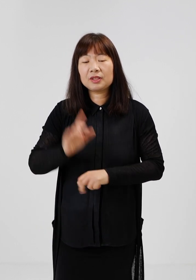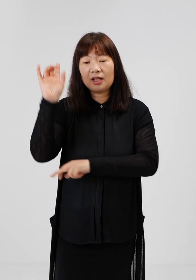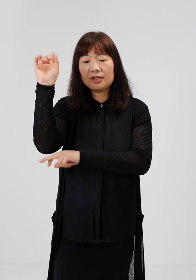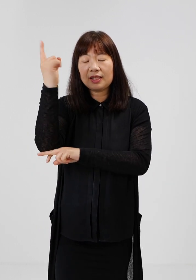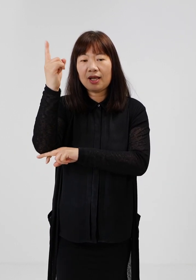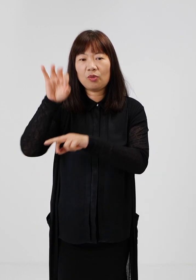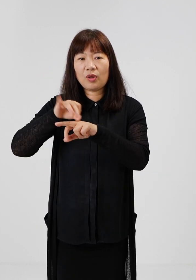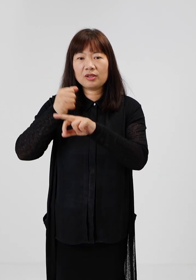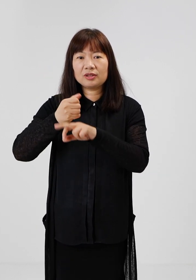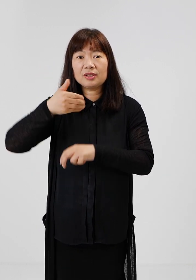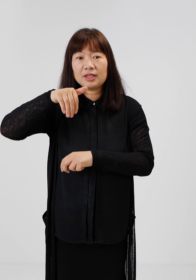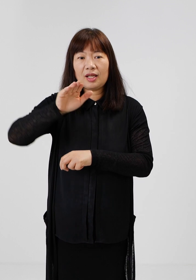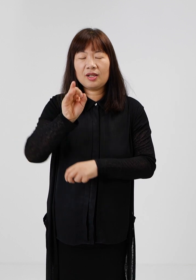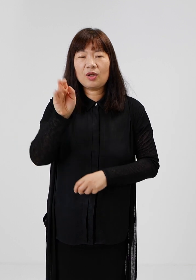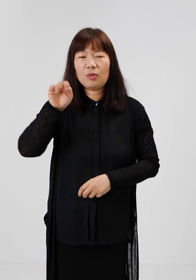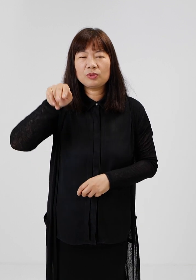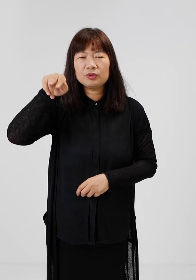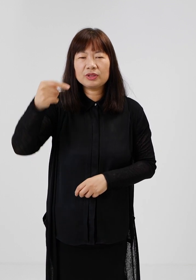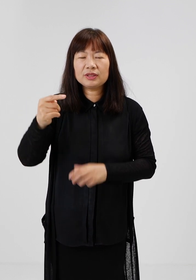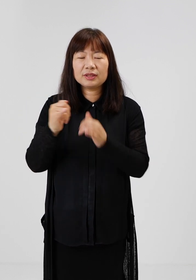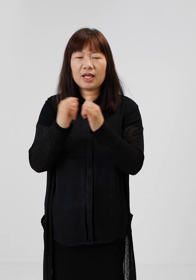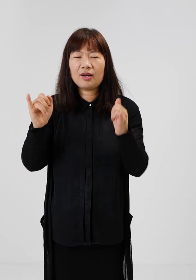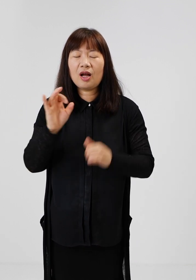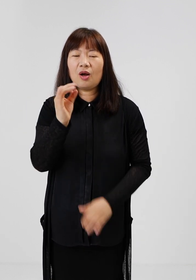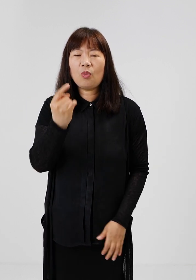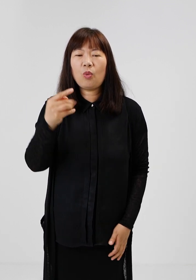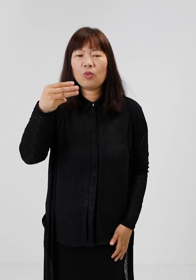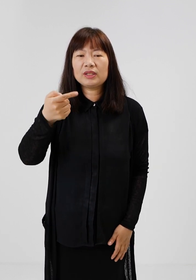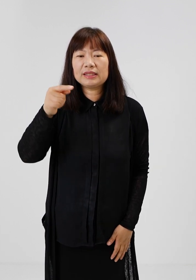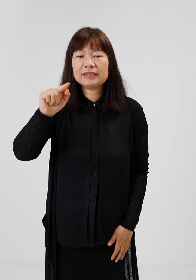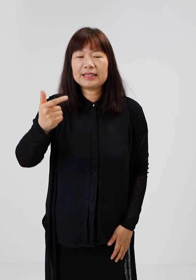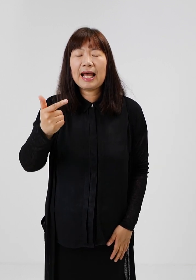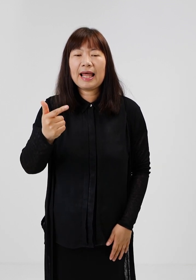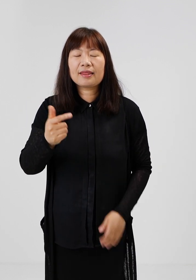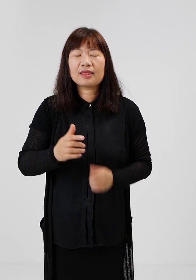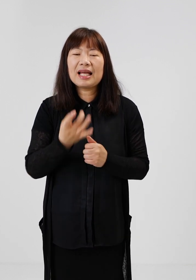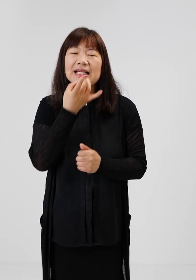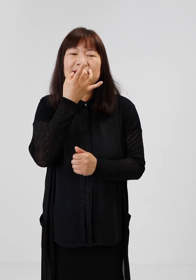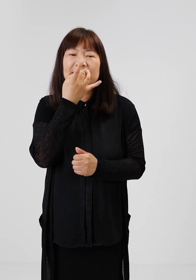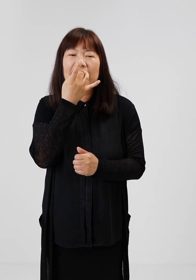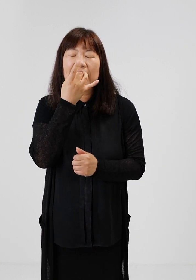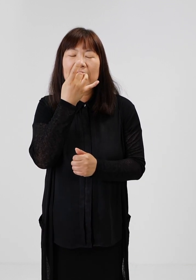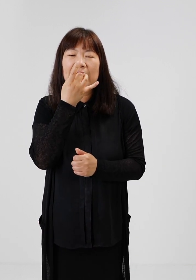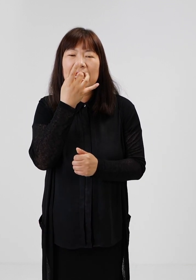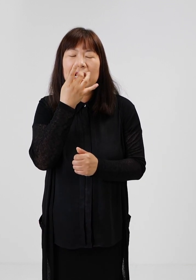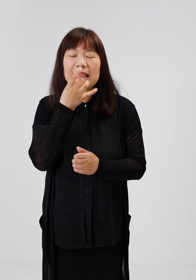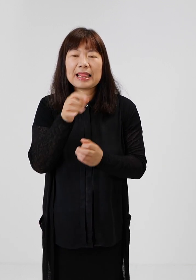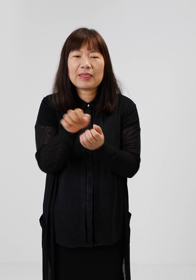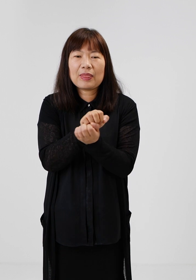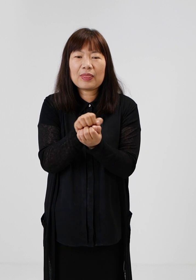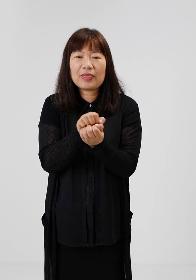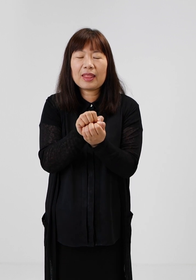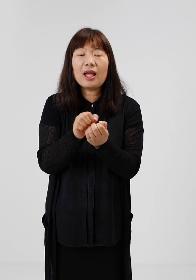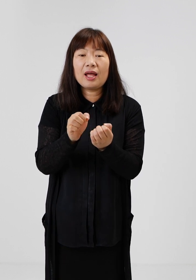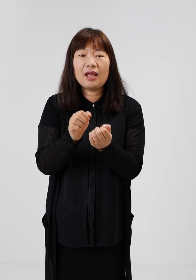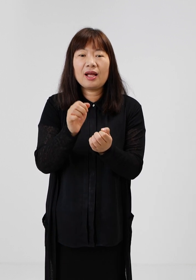올라가서 여부스 사람 오르난의 타작마당에서, 여러분 타작마당이라는 것은